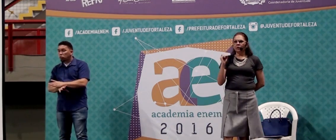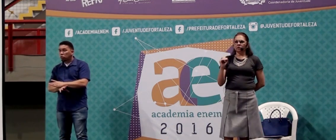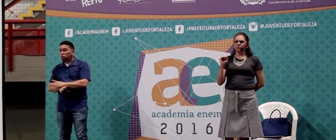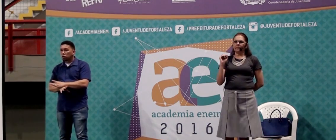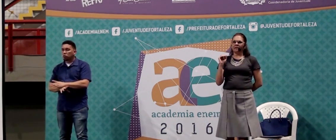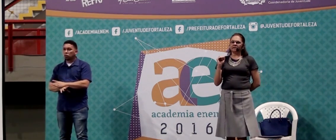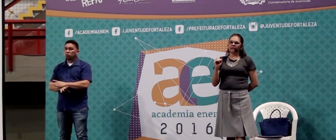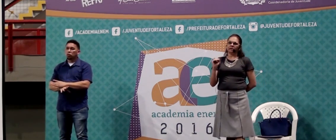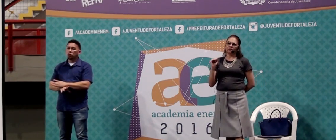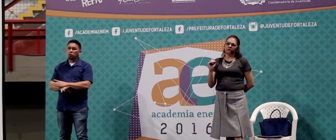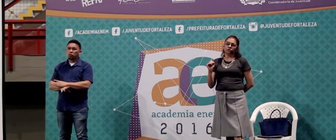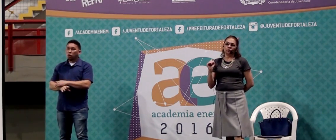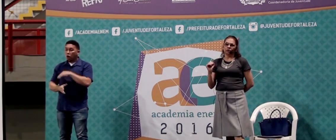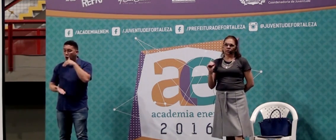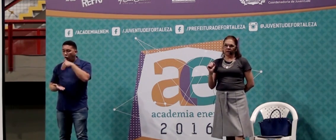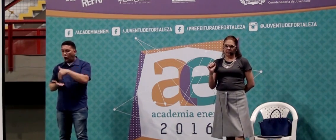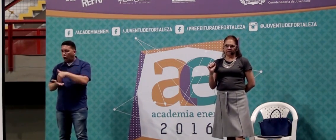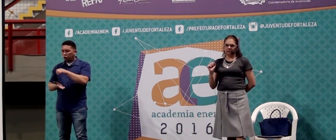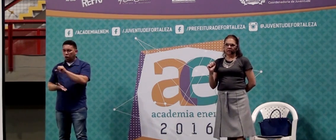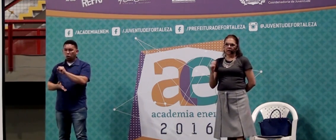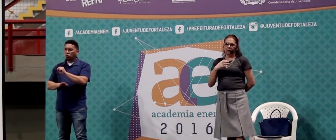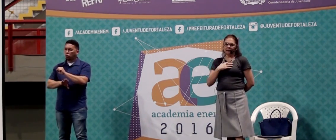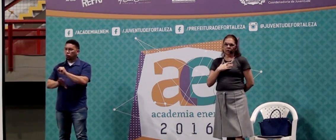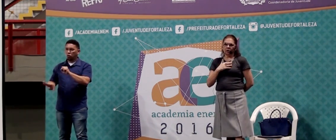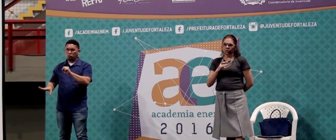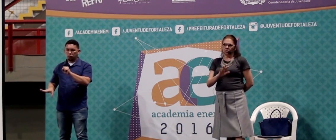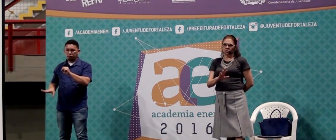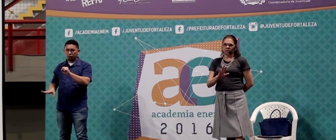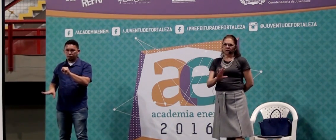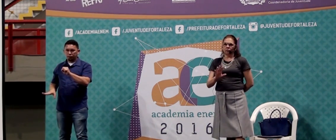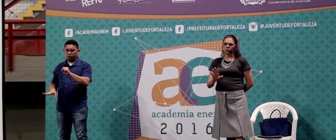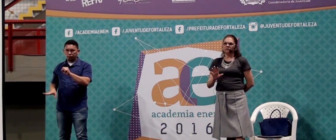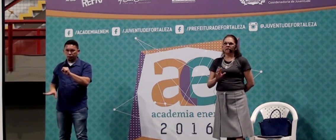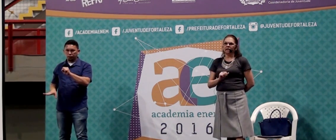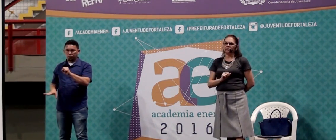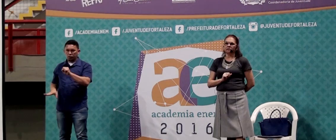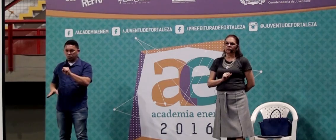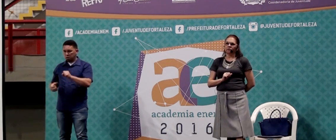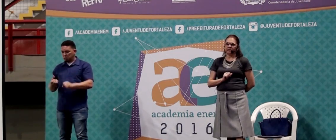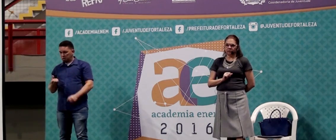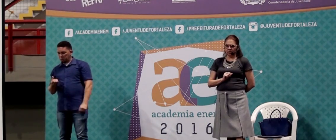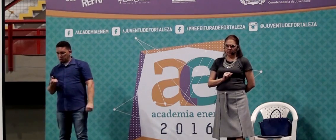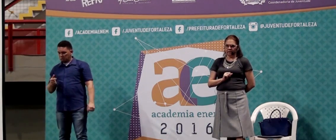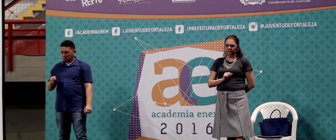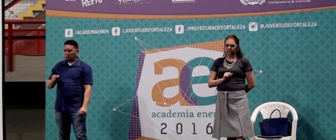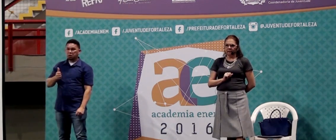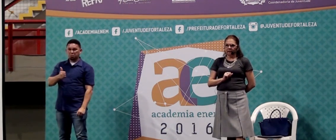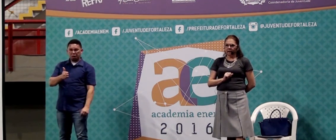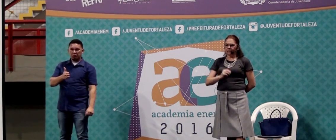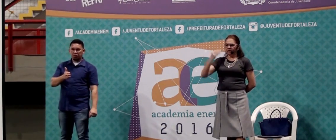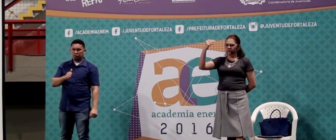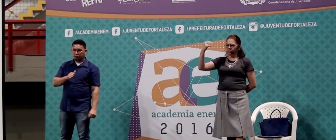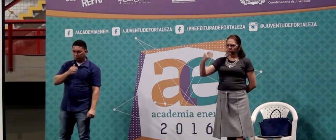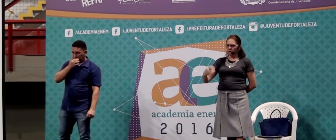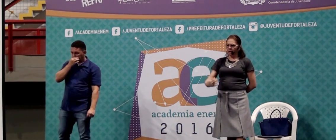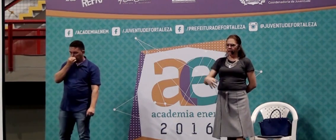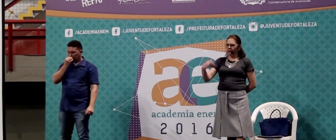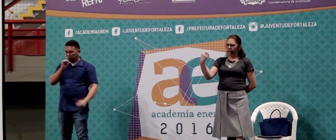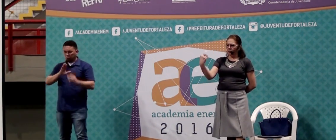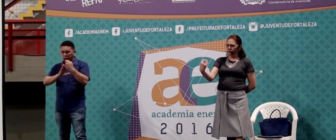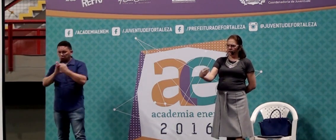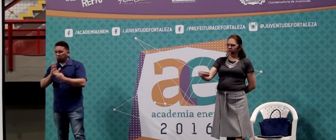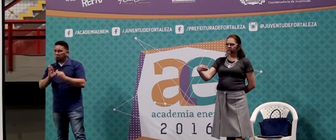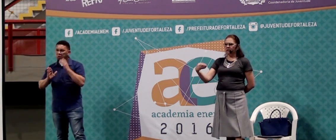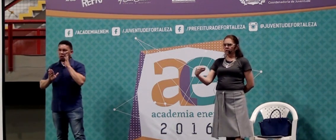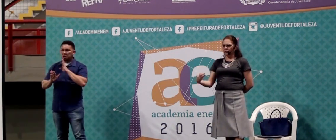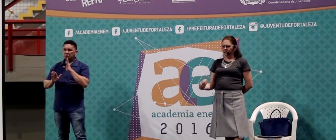não pode passar de 8 linhas. Eu adoro conclusão com 6 ou 7 linhas. Tá? Fazer um texto